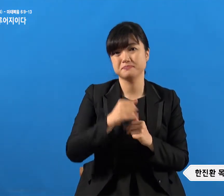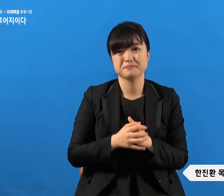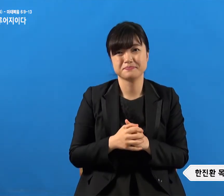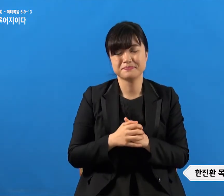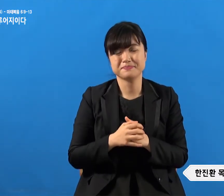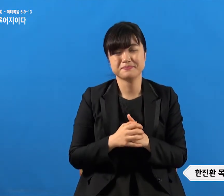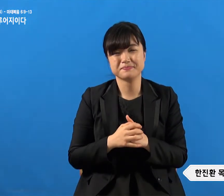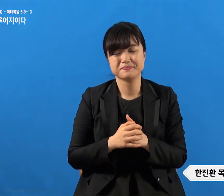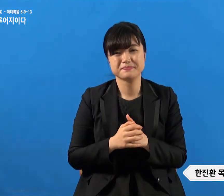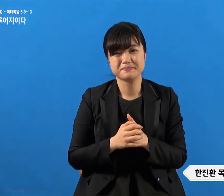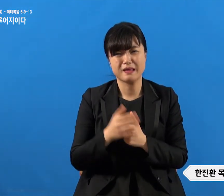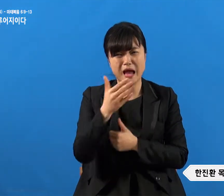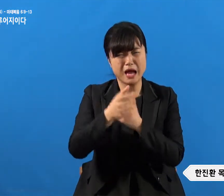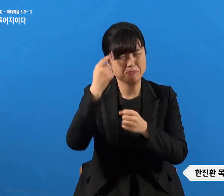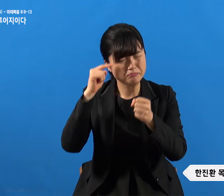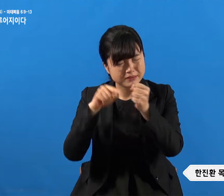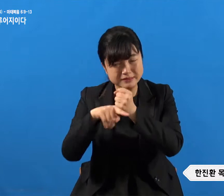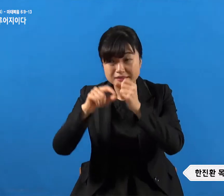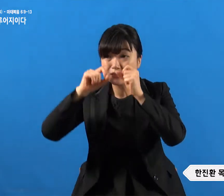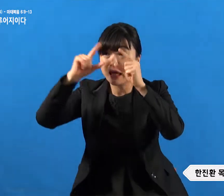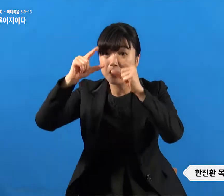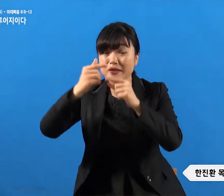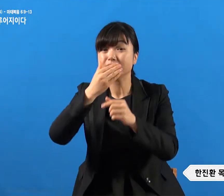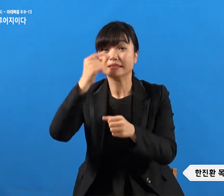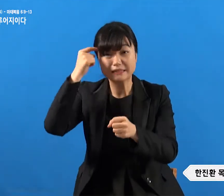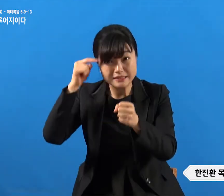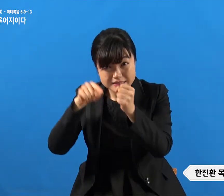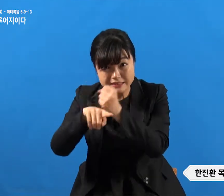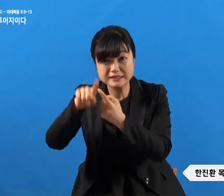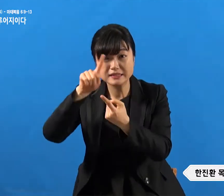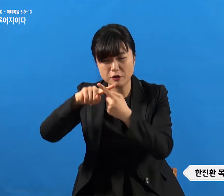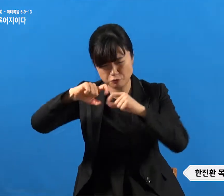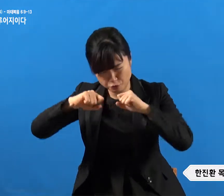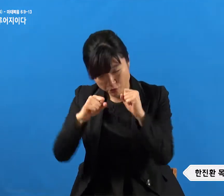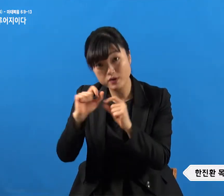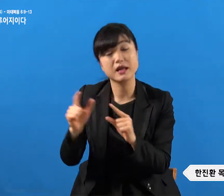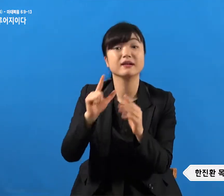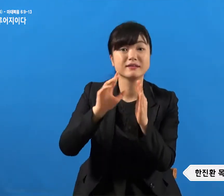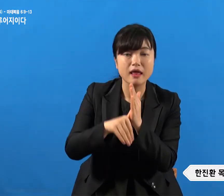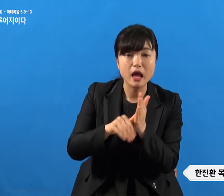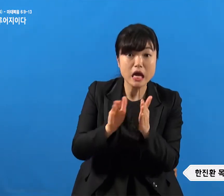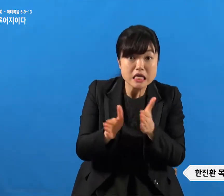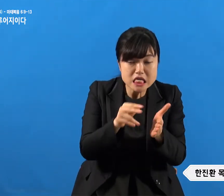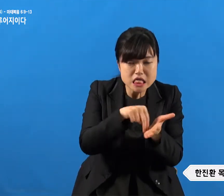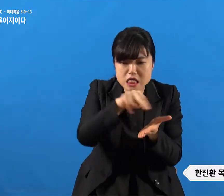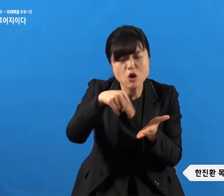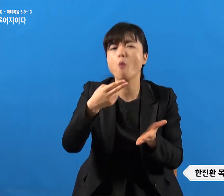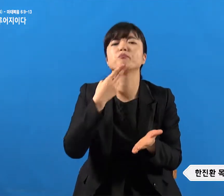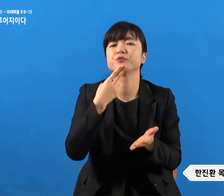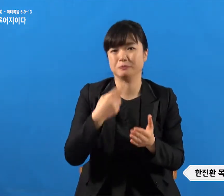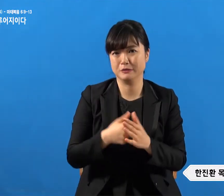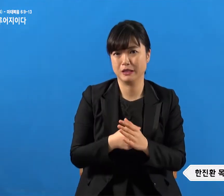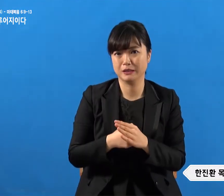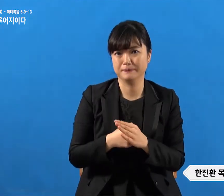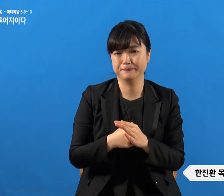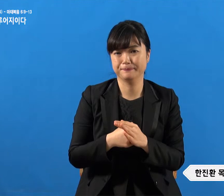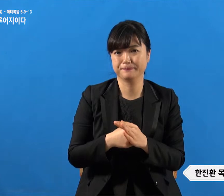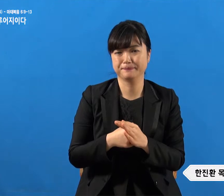있습니다. 하나님의 뜻을 깨닫고 그 뜻대로 살 때에 우리가 길을 잃어버리지 않을 수가